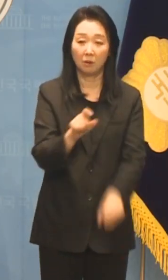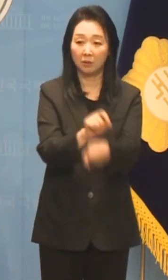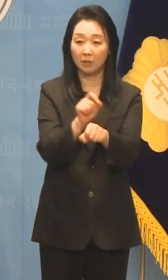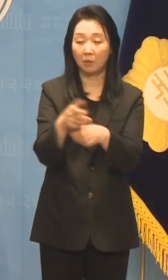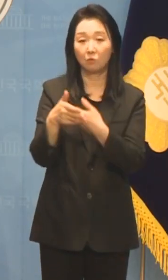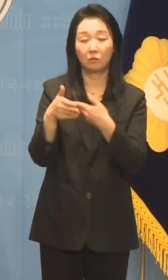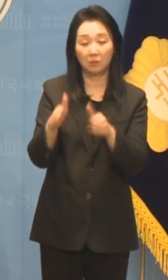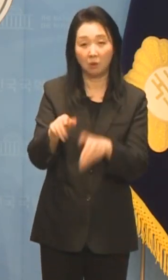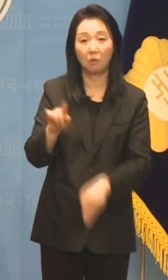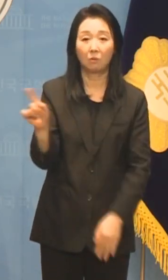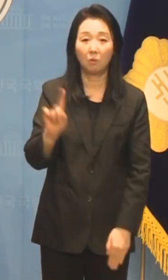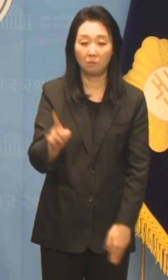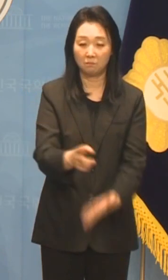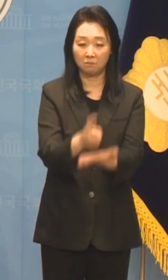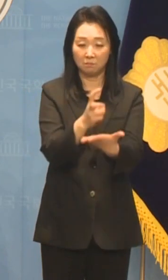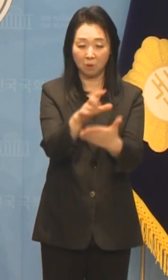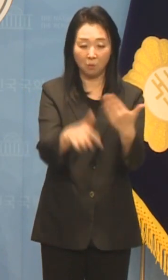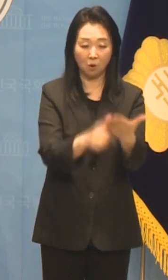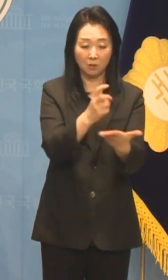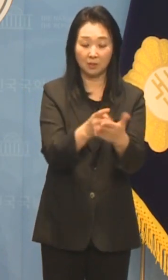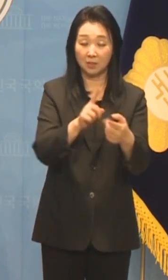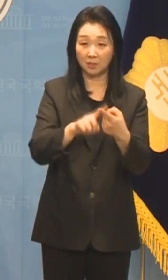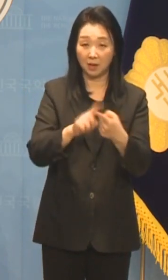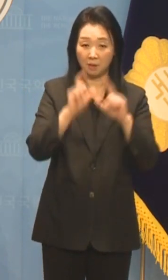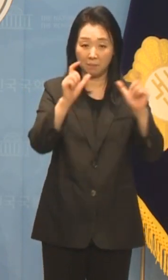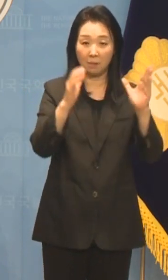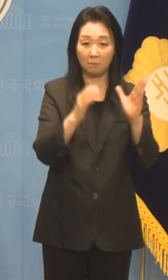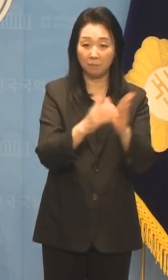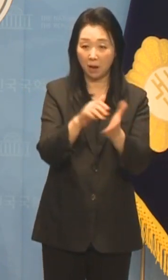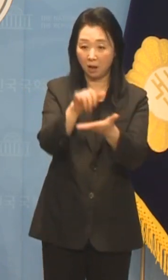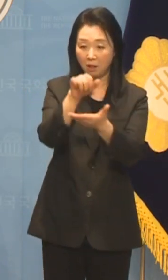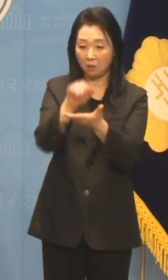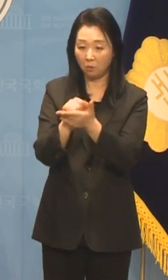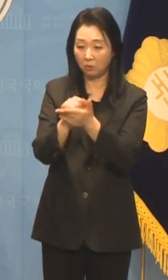법과 원칙에 따라 내린 판단을 용납할 수 없다며